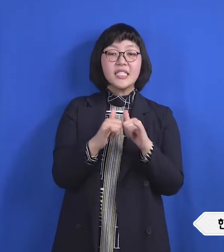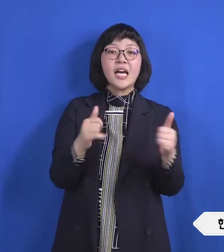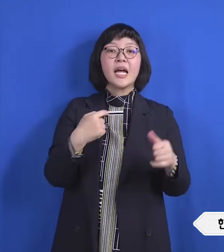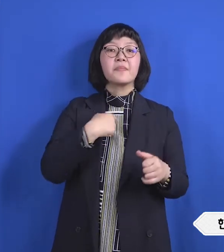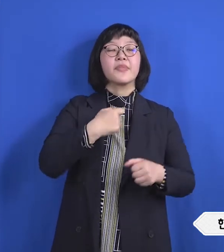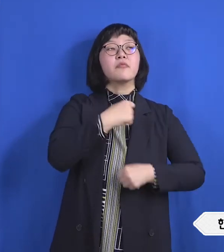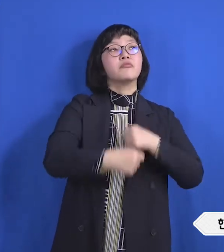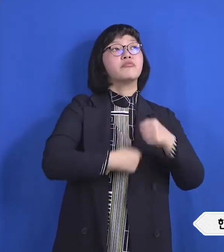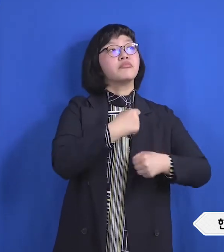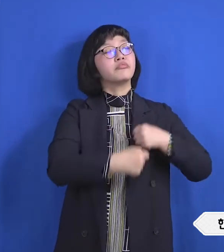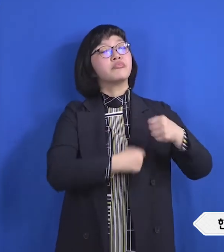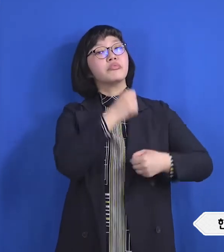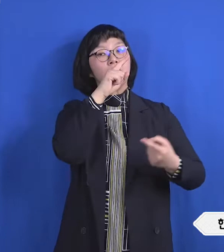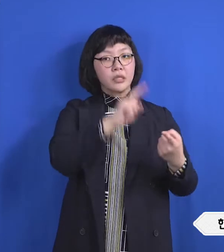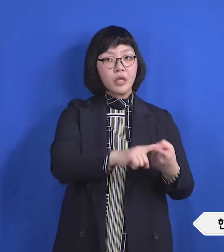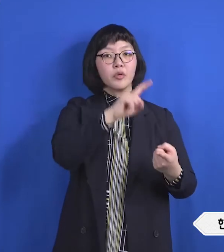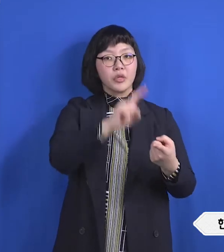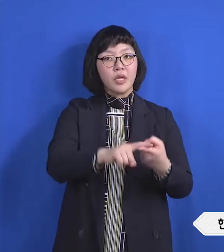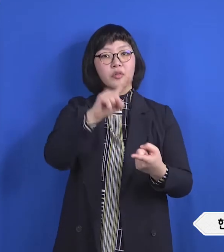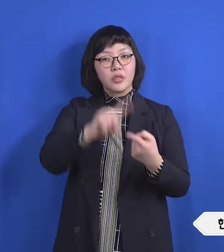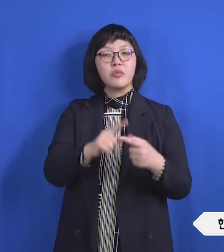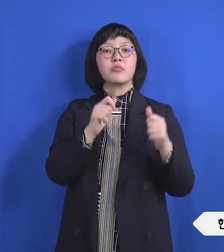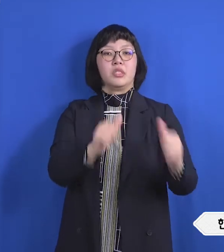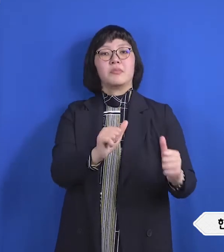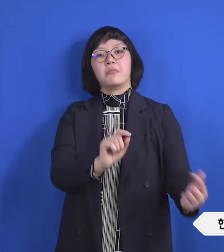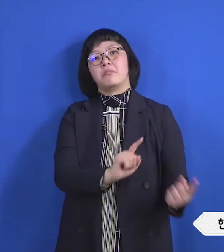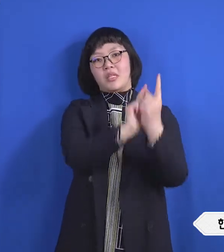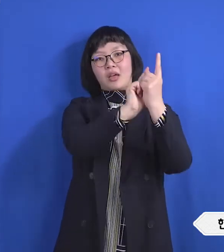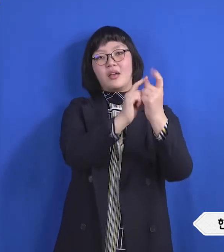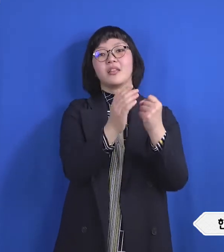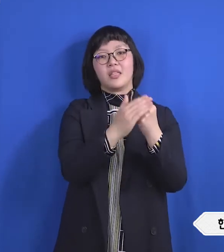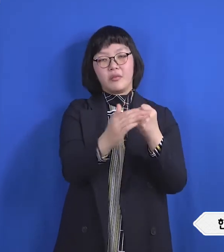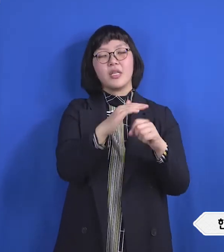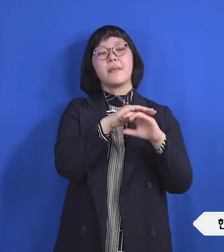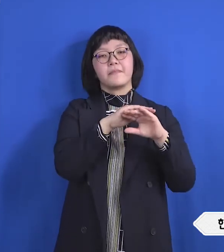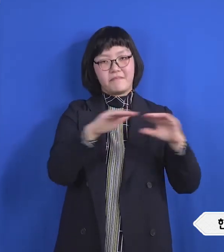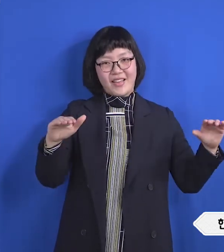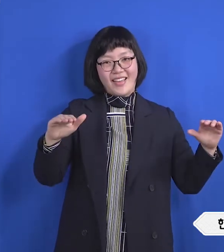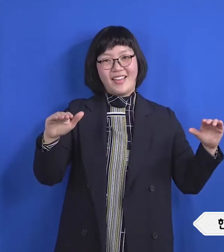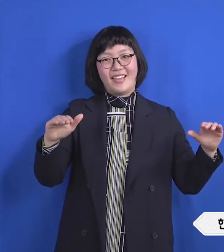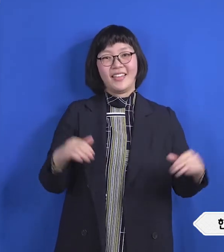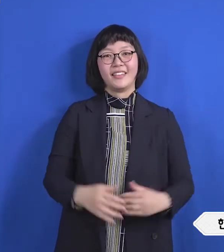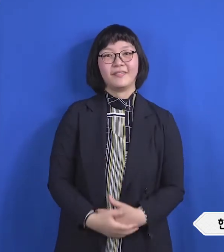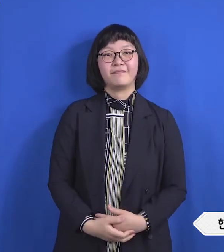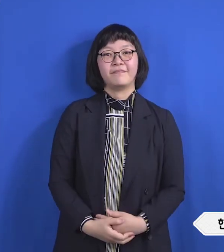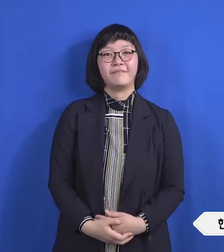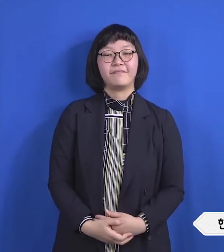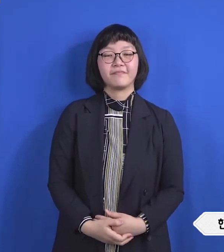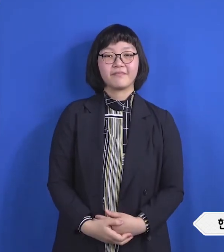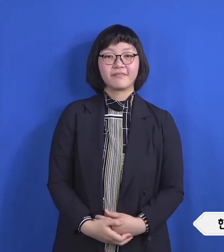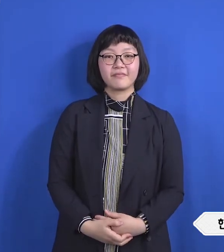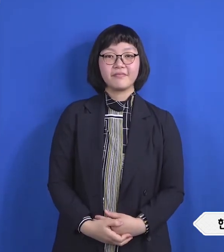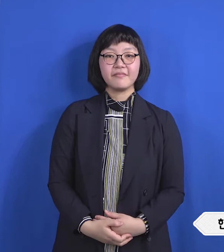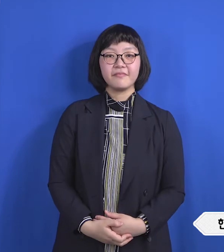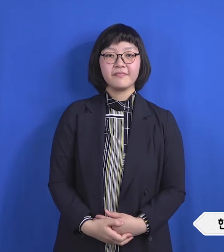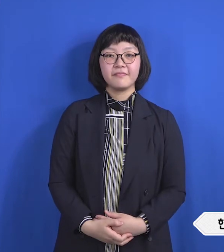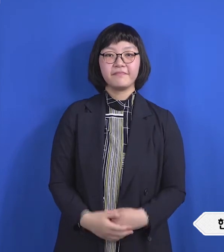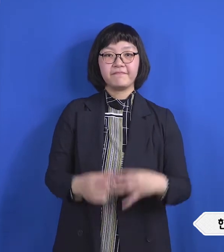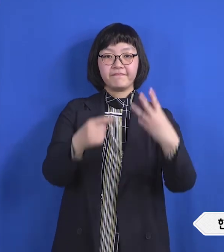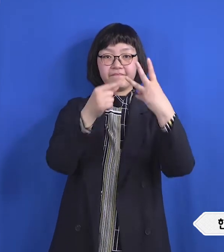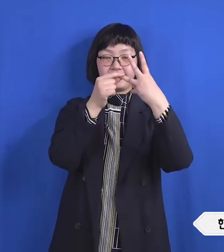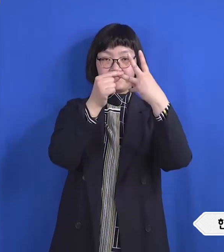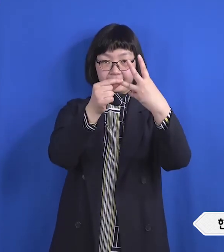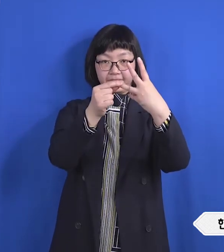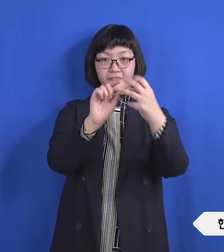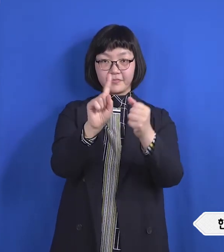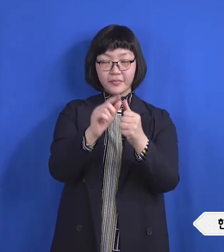자기가 자유의지로 행한 대로 결국은 심판을 받는 것이기 때문에 하나님의 심판은 공정합니다. 세